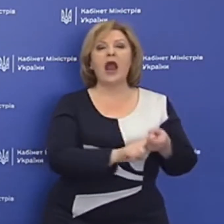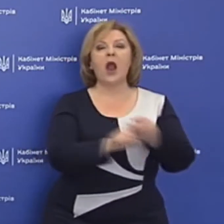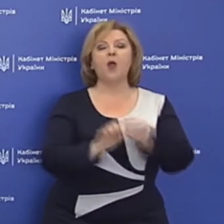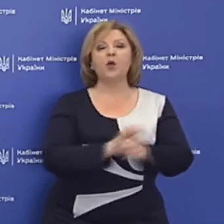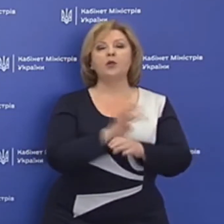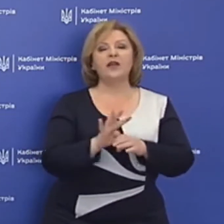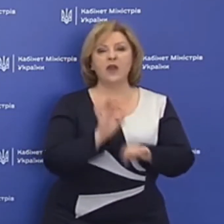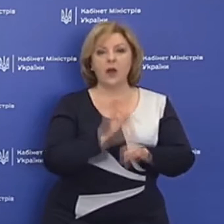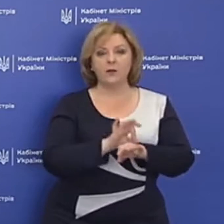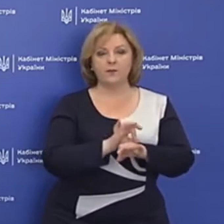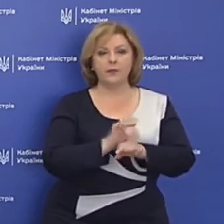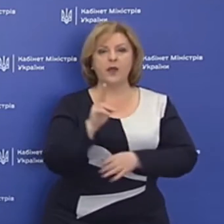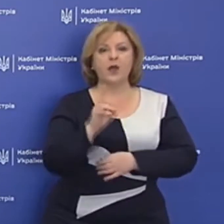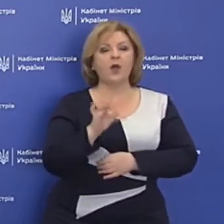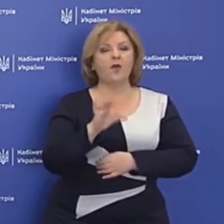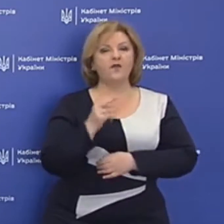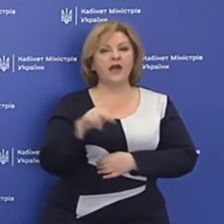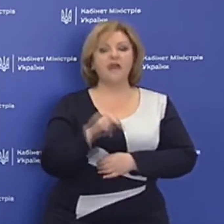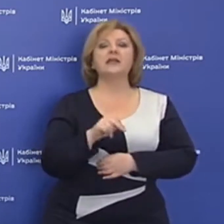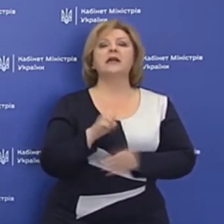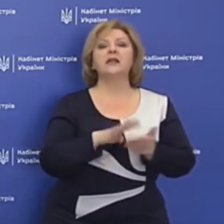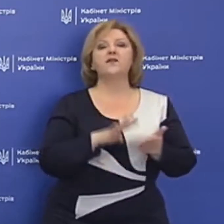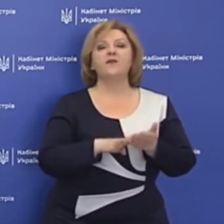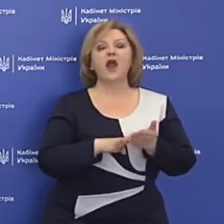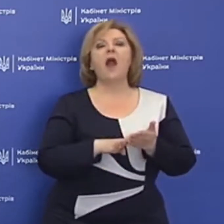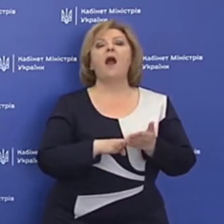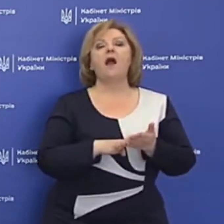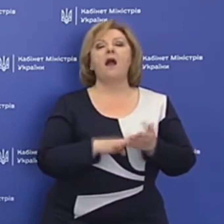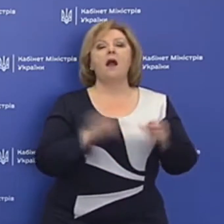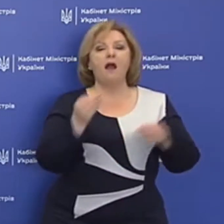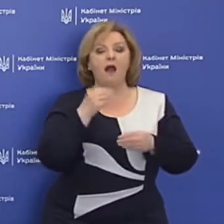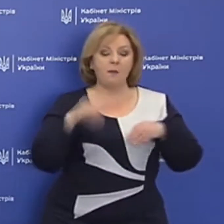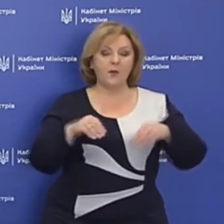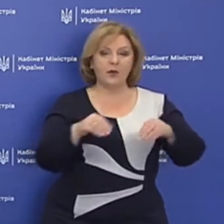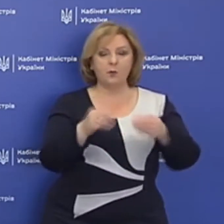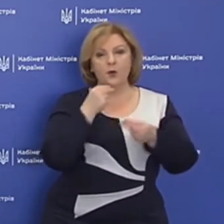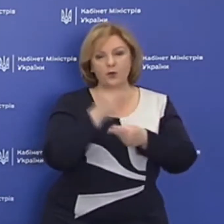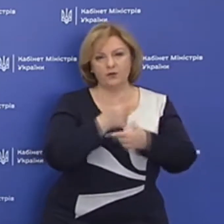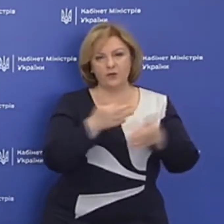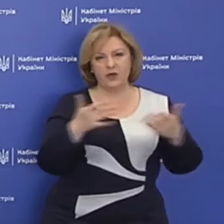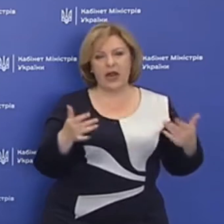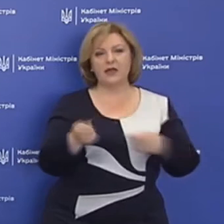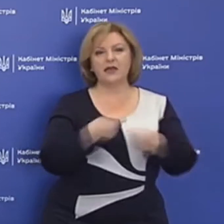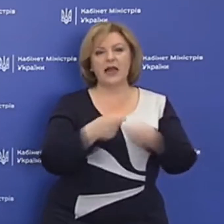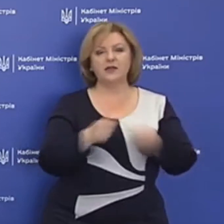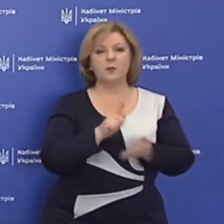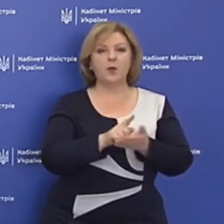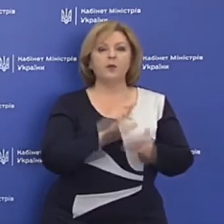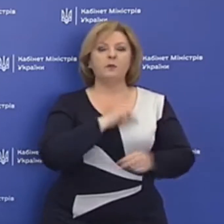хвороби COVID-19 агропродовольчі ринки повинні працювати із дотриманням суворих